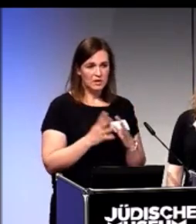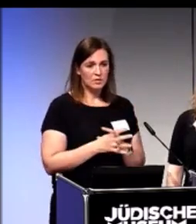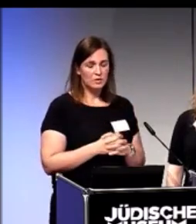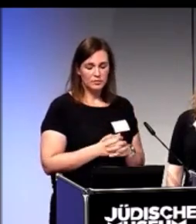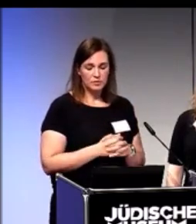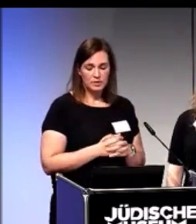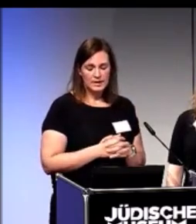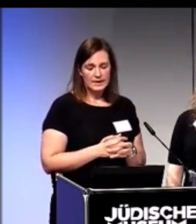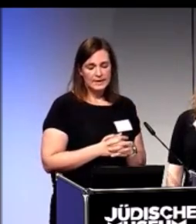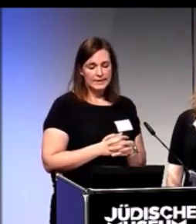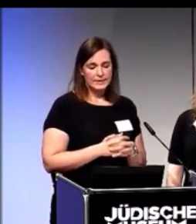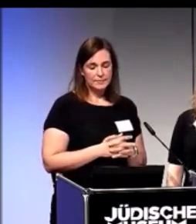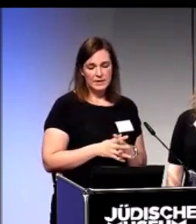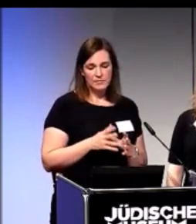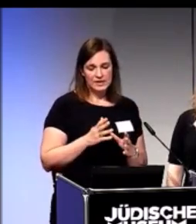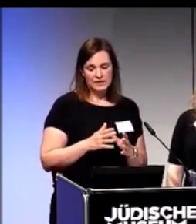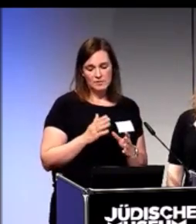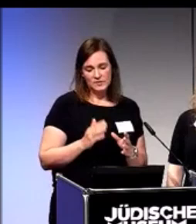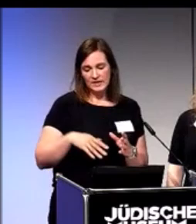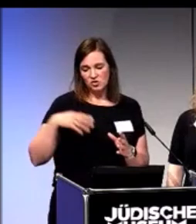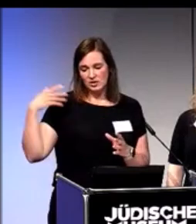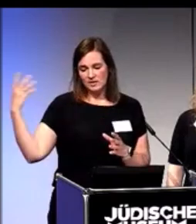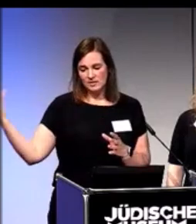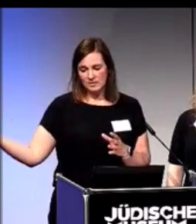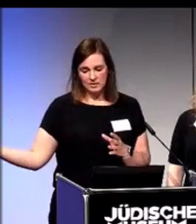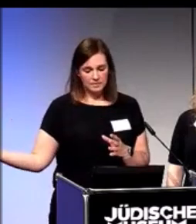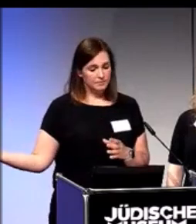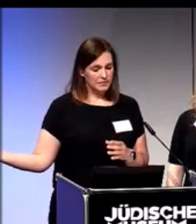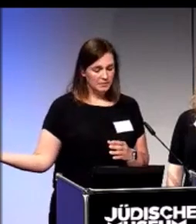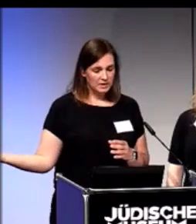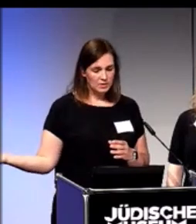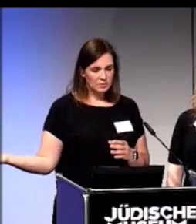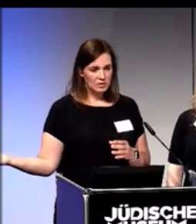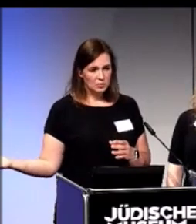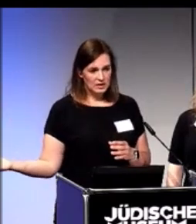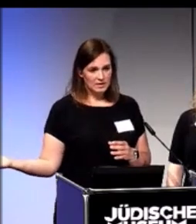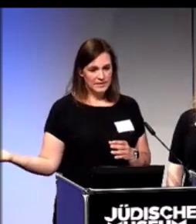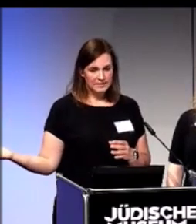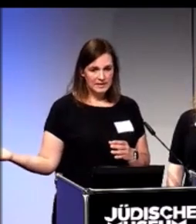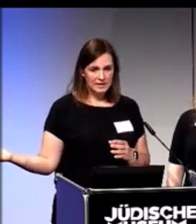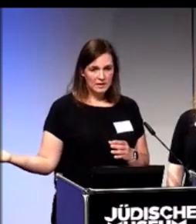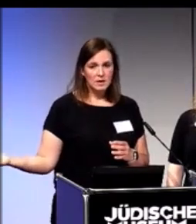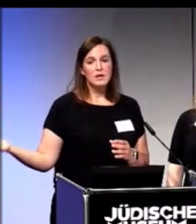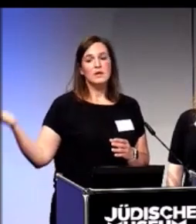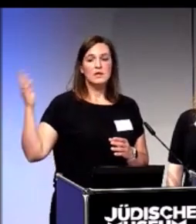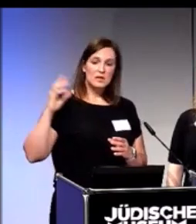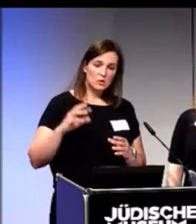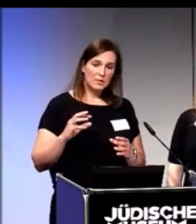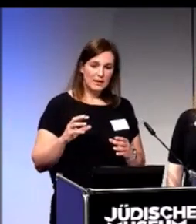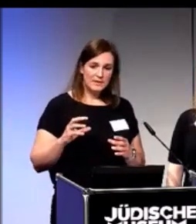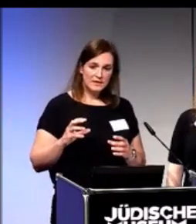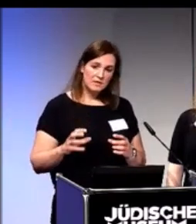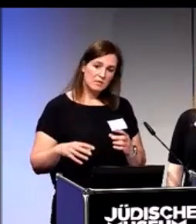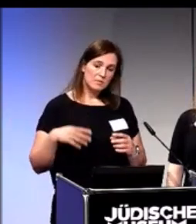Ausstellungseröffnungen, geben wir dann im zweiten Schritt das Video an unsere Kollegin Martina. Die überarbeitet